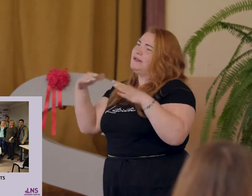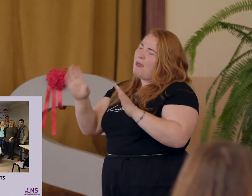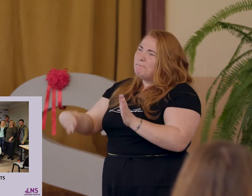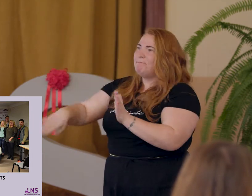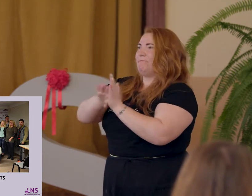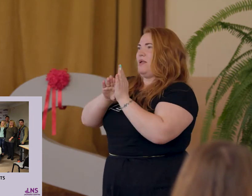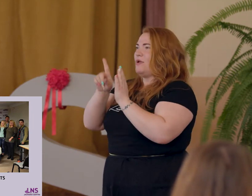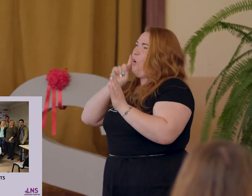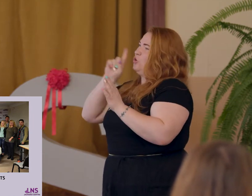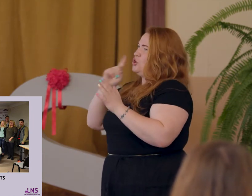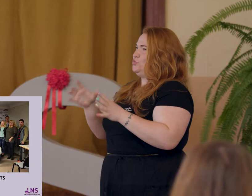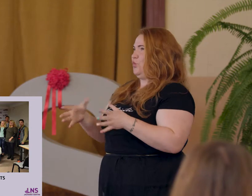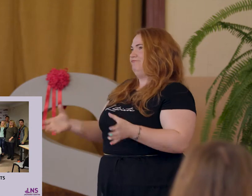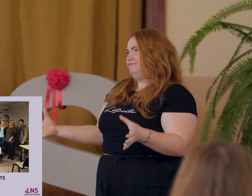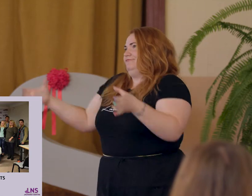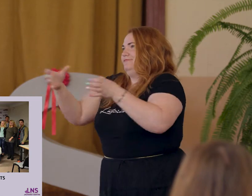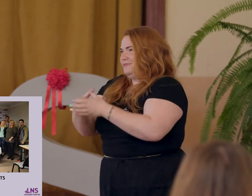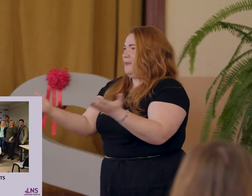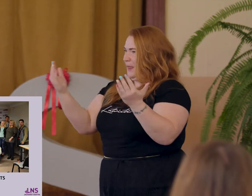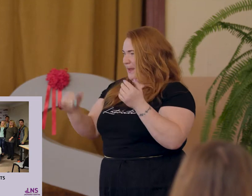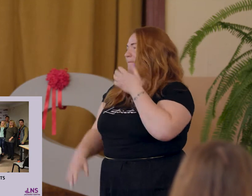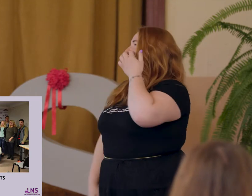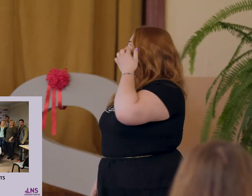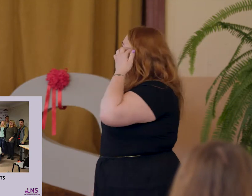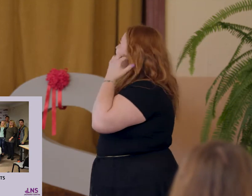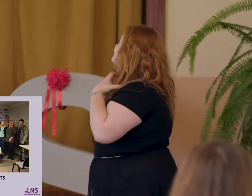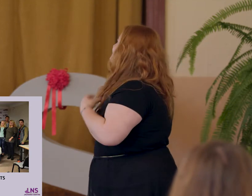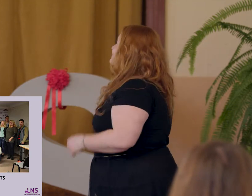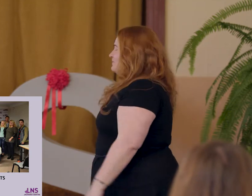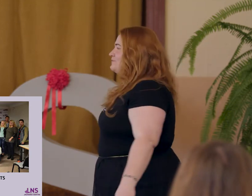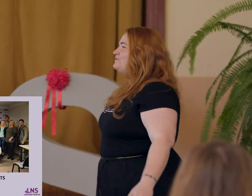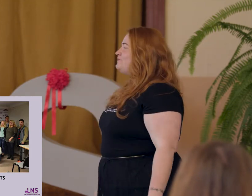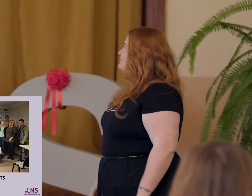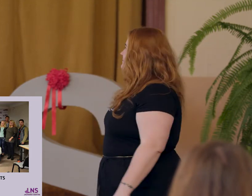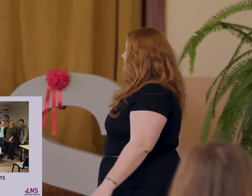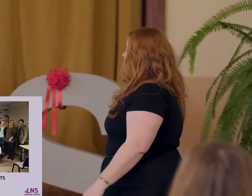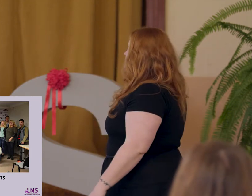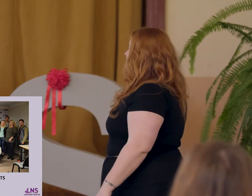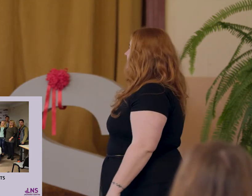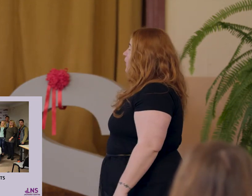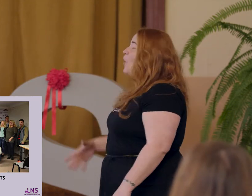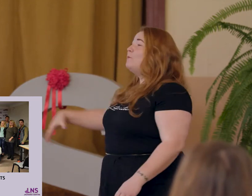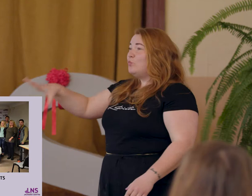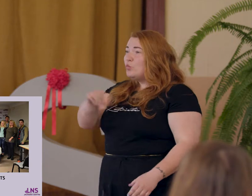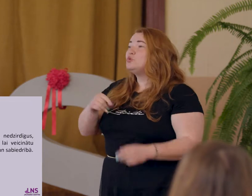aģitējām plakāti, bija filmējām, lai jaunieši piedalītos un tika arī organizēts arī dažādi